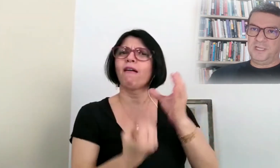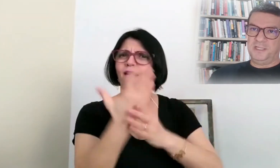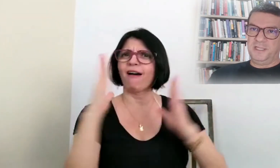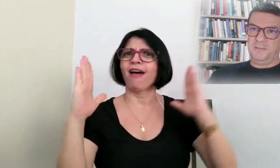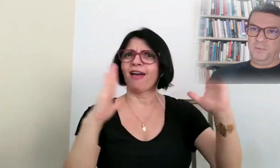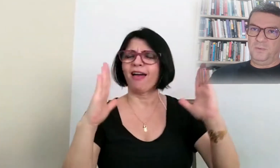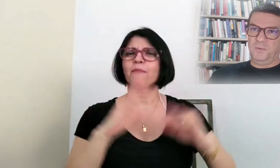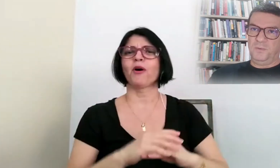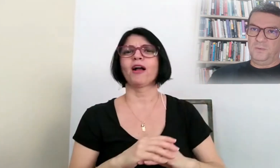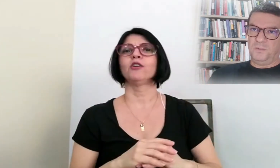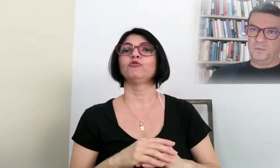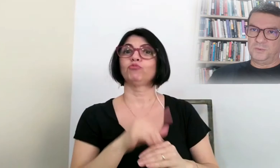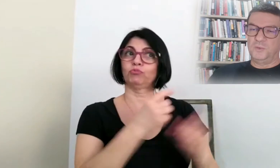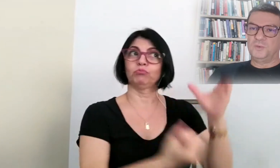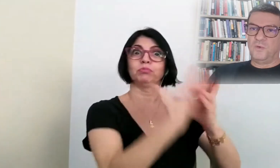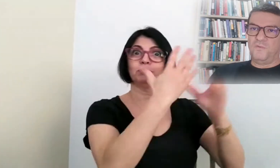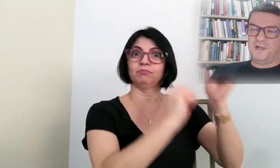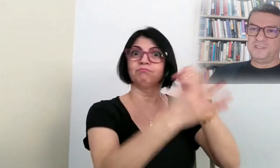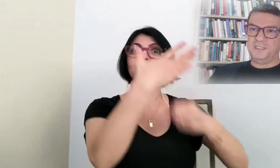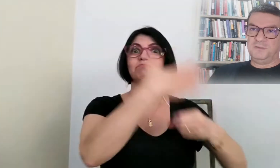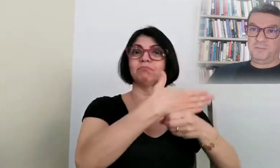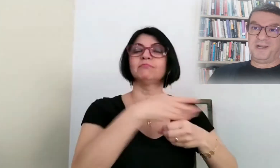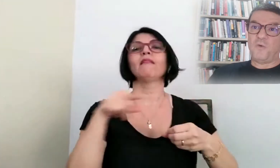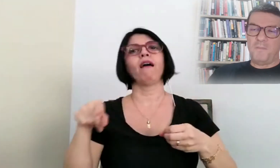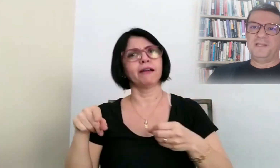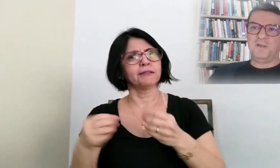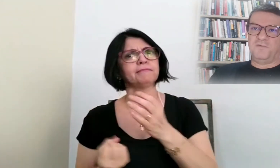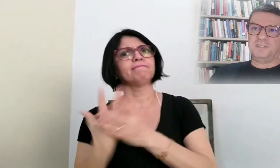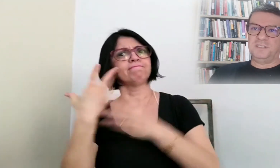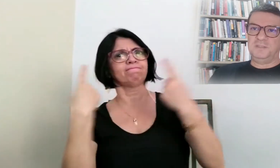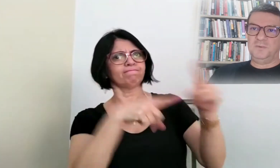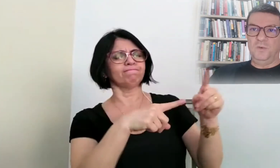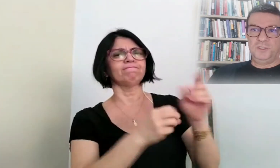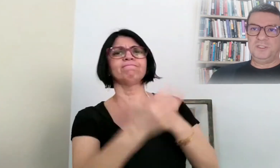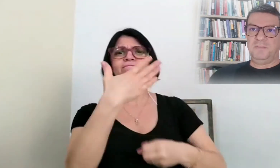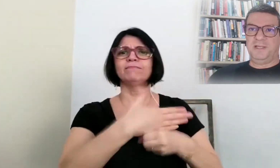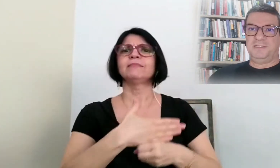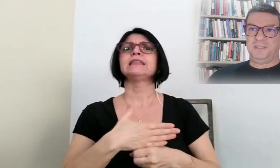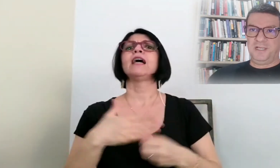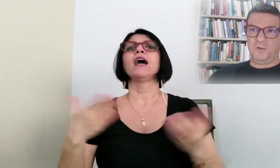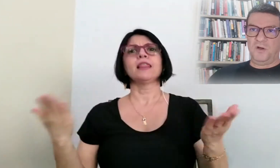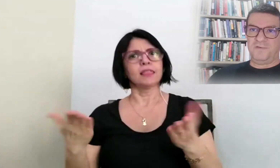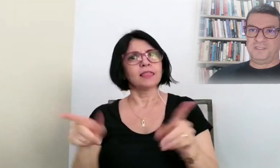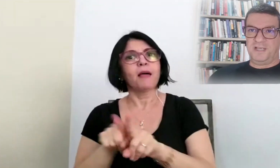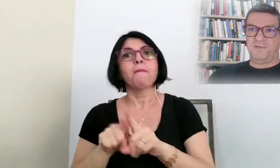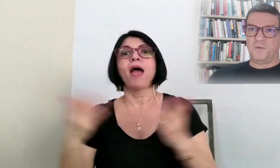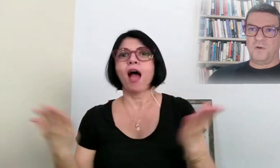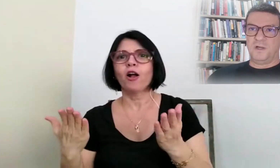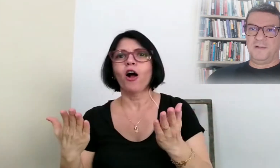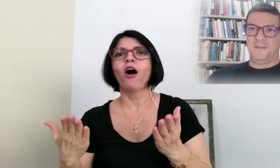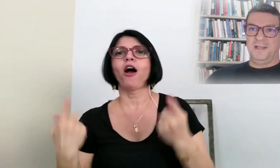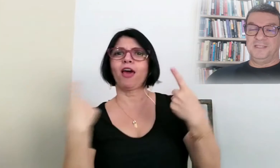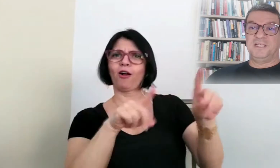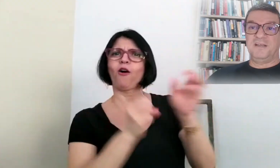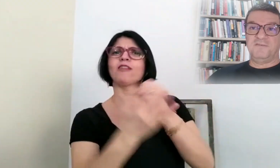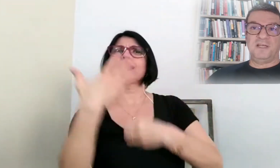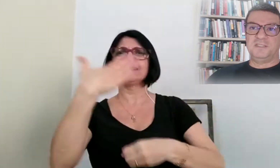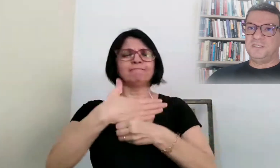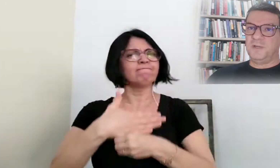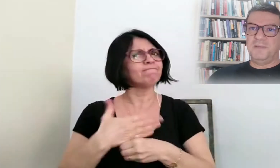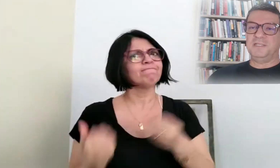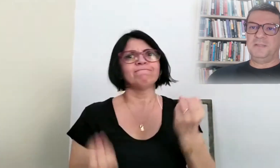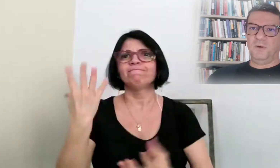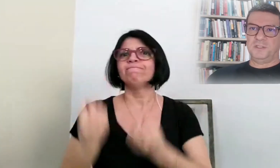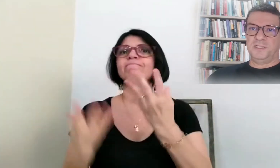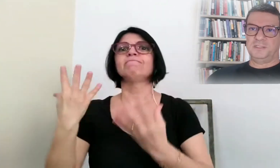surgiu naquele tempo, junto com o fascismo, para combater o fascismo, hoje também se renova, se revigora, se reveste